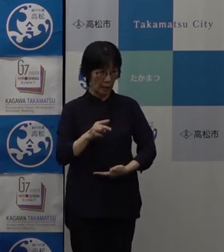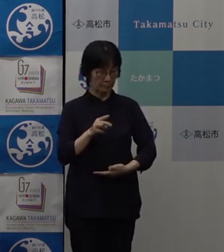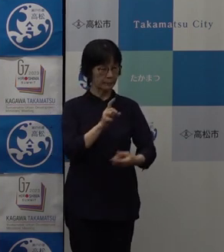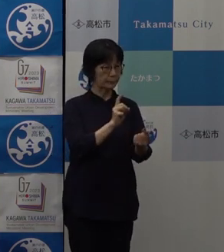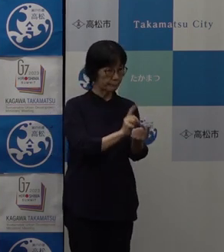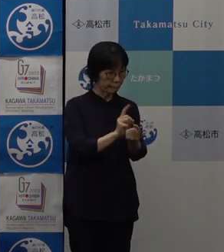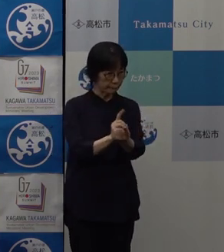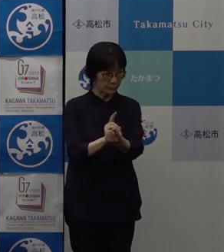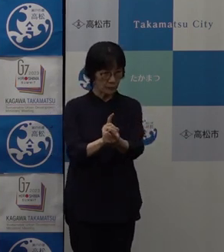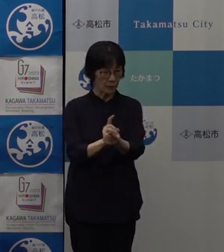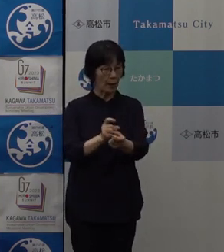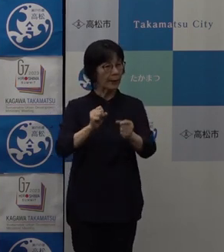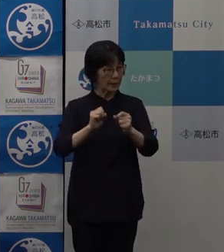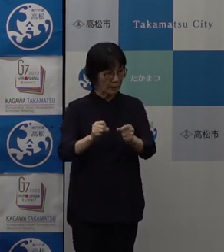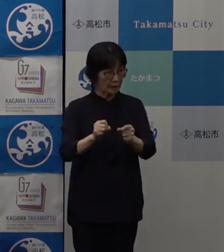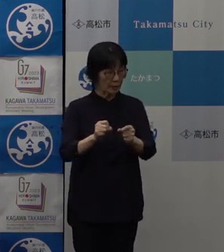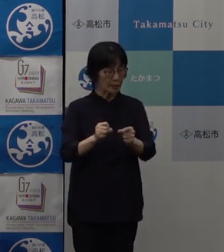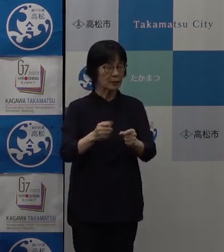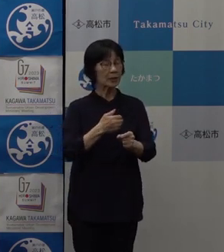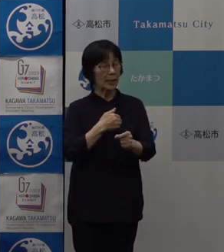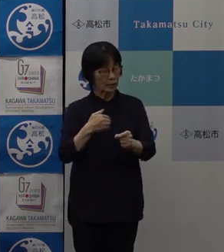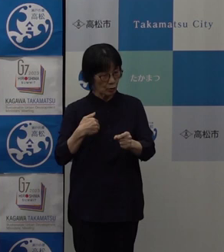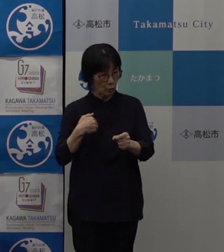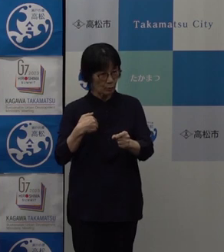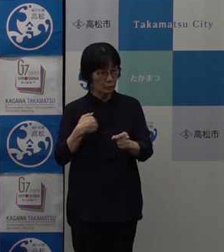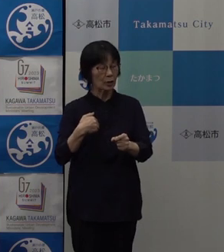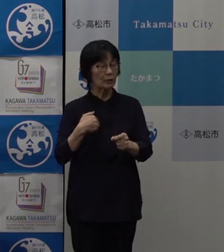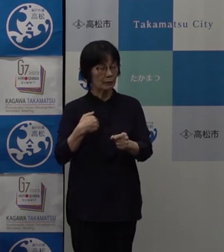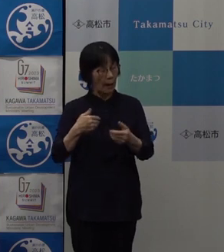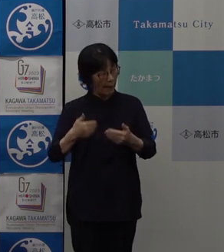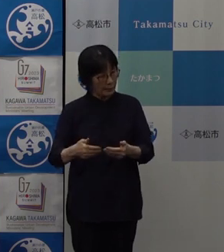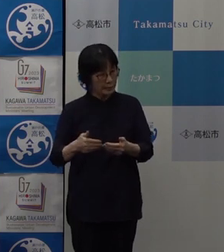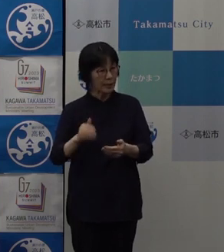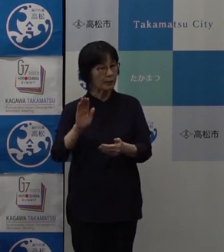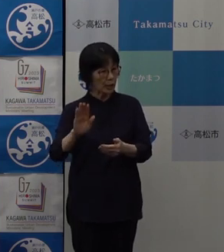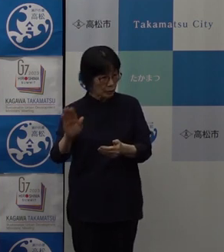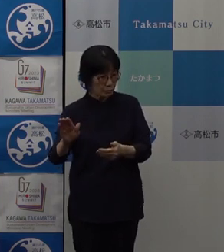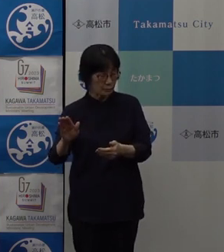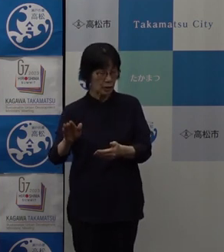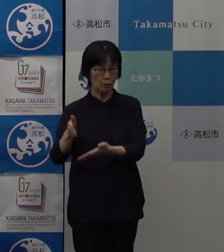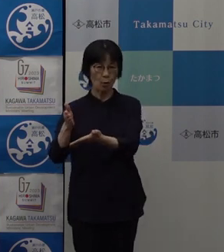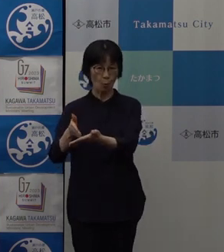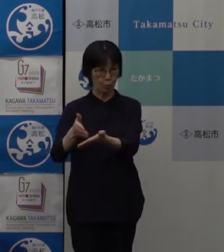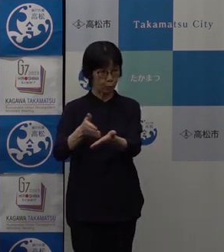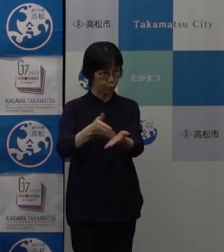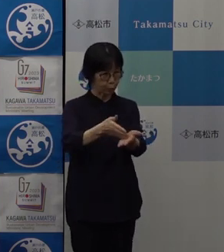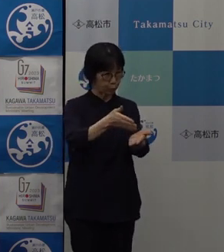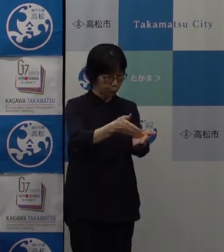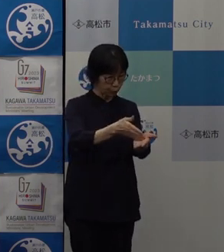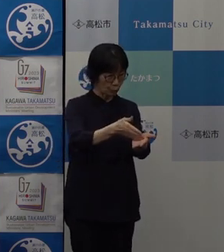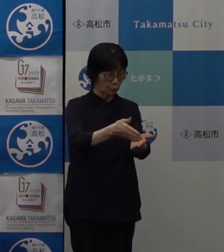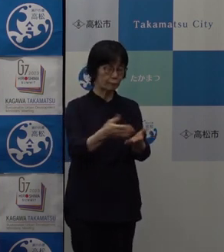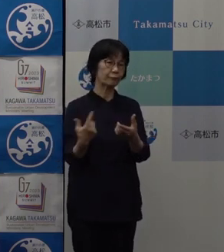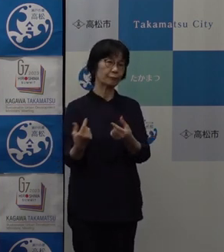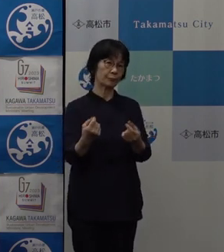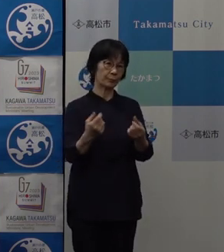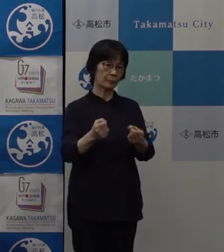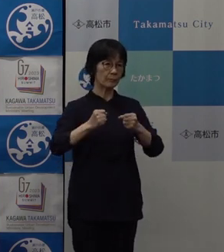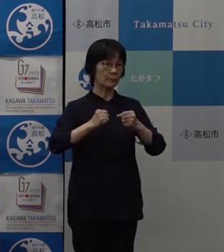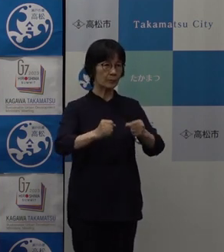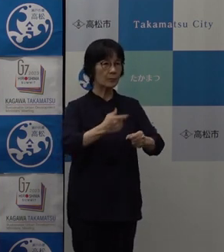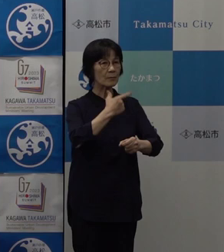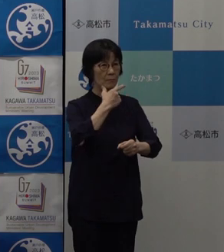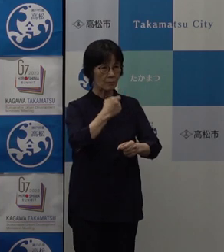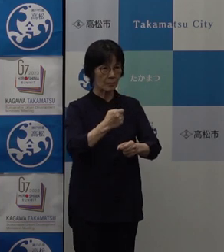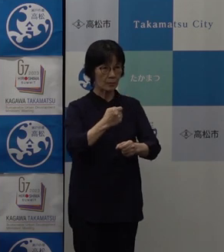安全ですよと、個人情報が漏れることはありませんよと言ったような説明周知というのを徹底していただきたい、それを